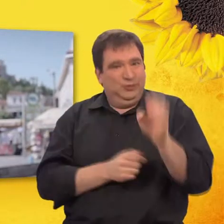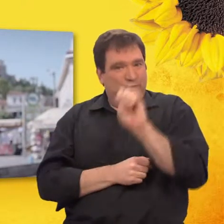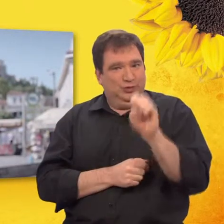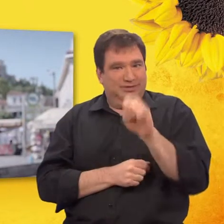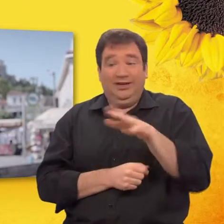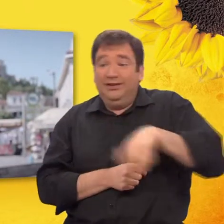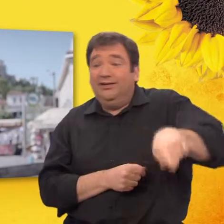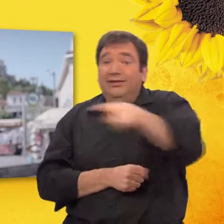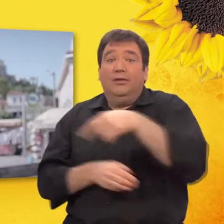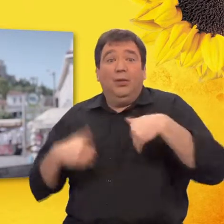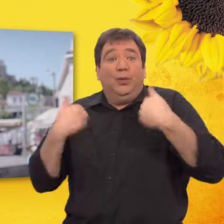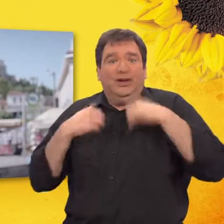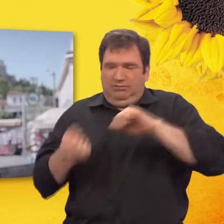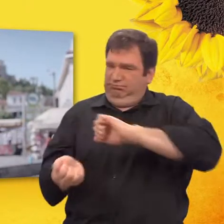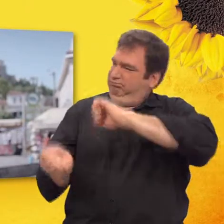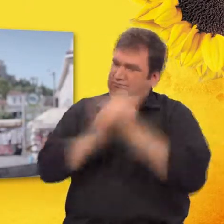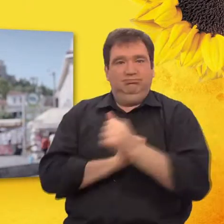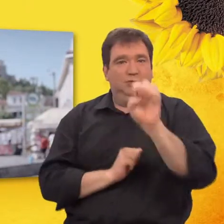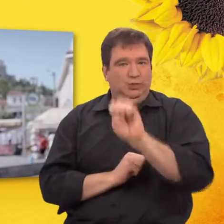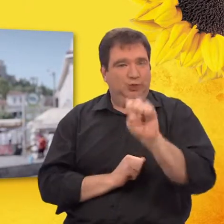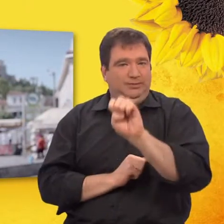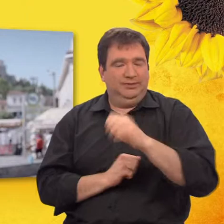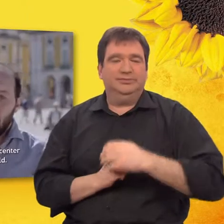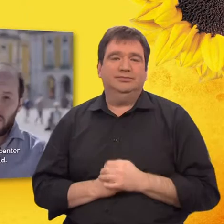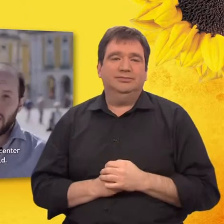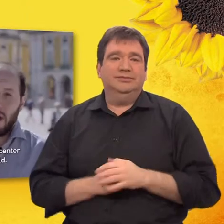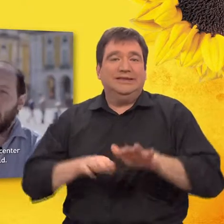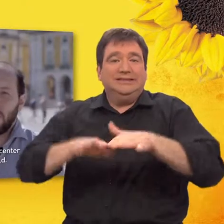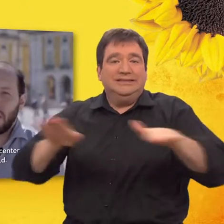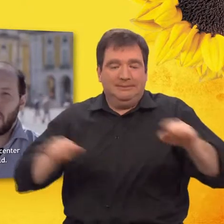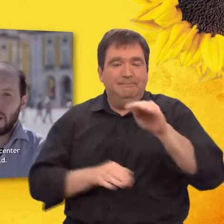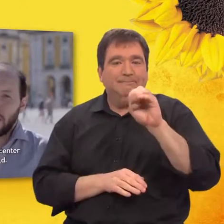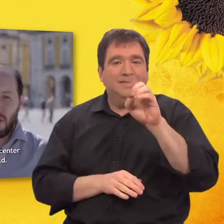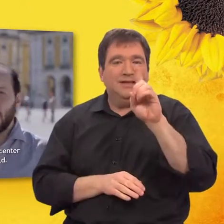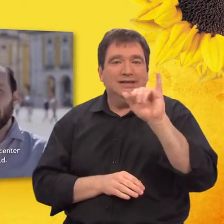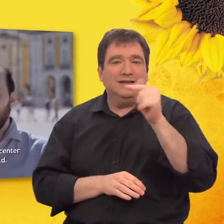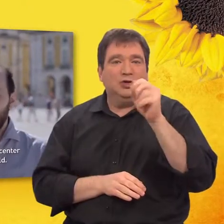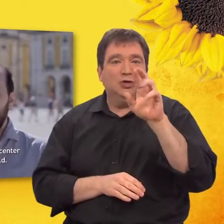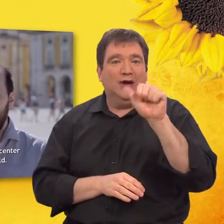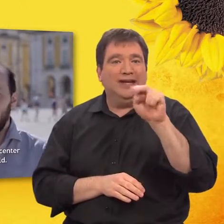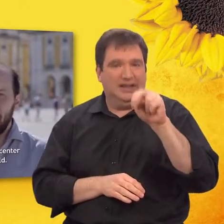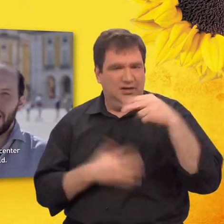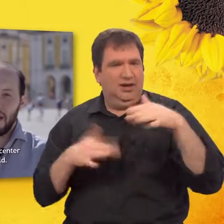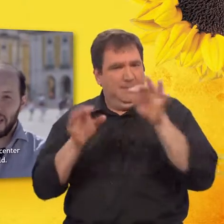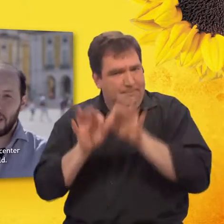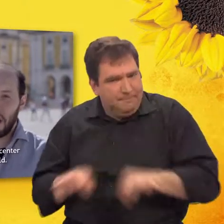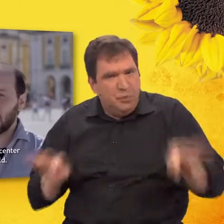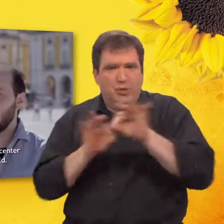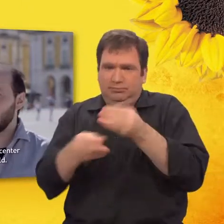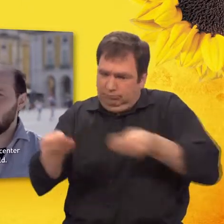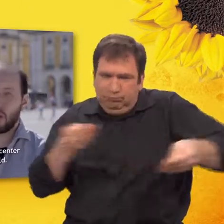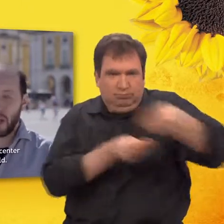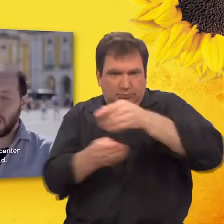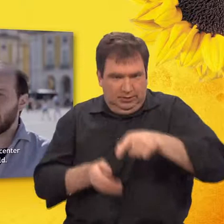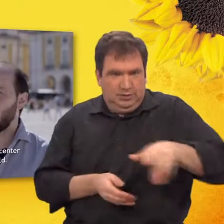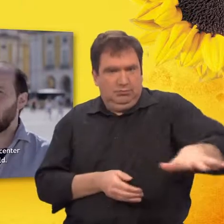να αποτελέσουν μια προωθητική δύναμη για τις αλλαγές στην Ευρώπη. Ο Mediterrâneo, em particular, sempre foi o centro da economia desta parte do